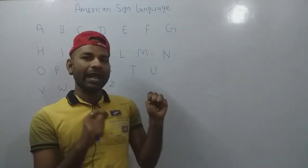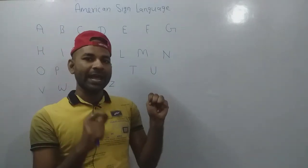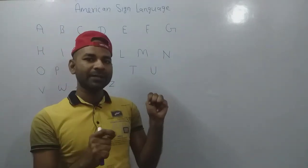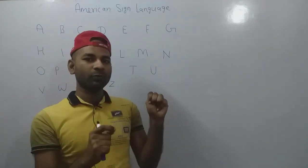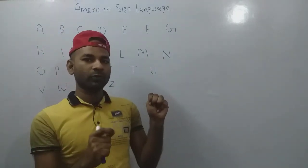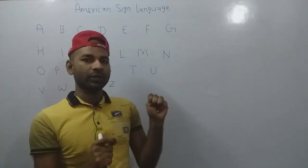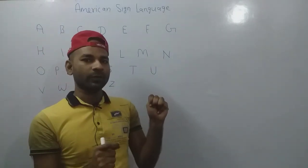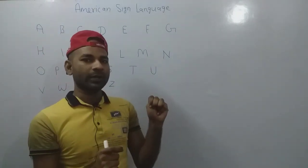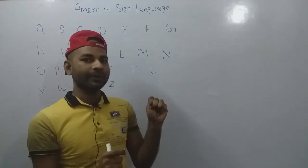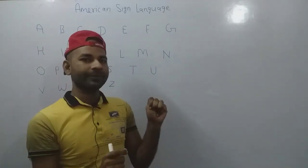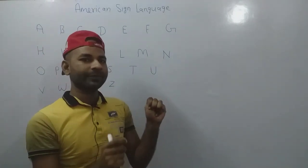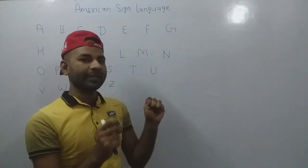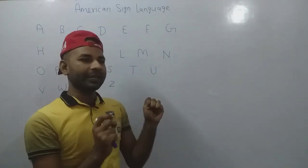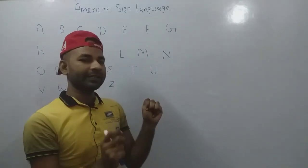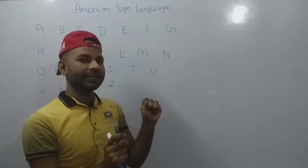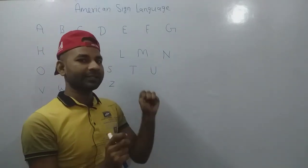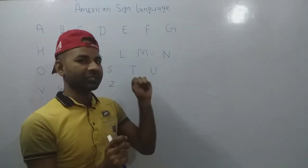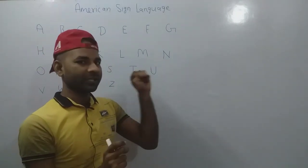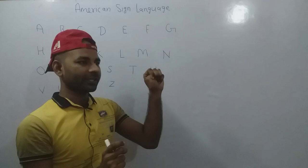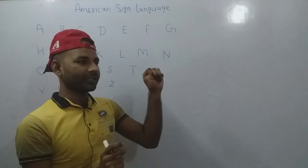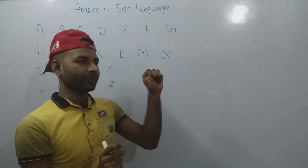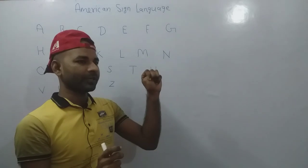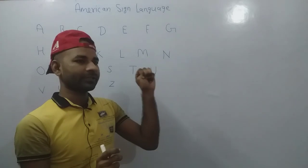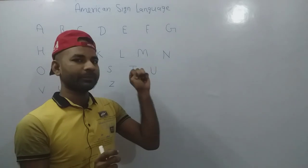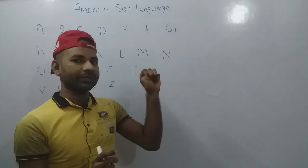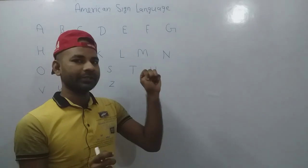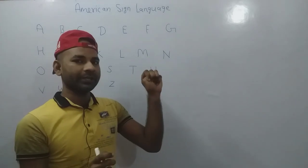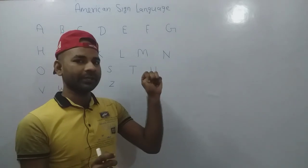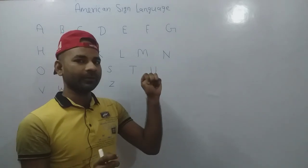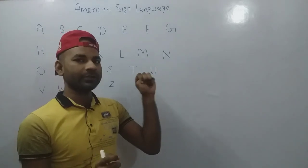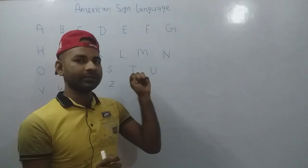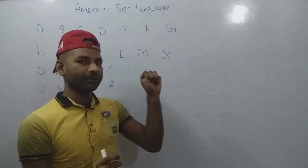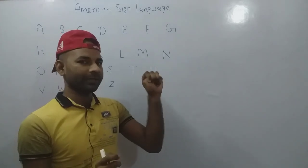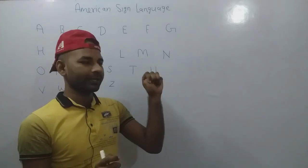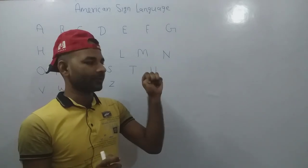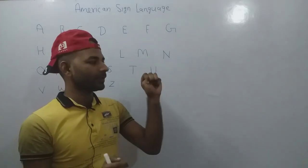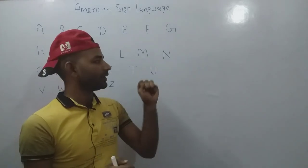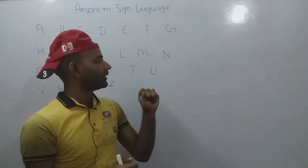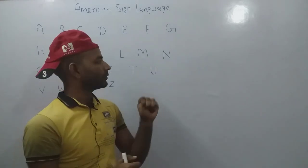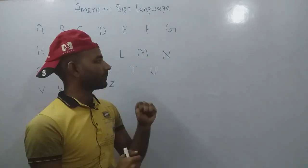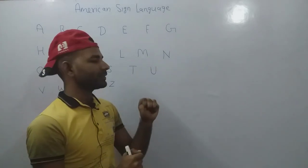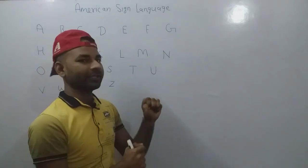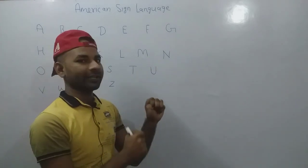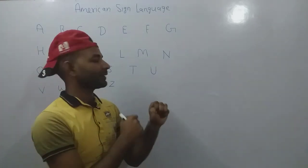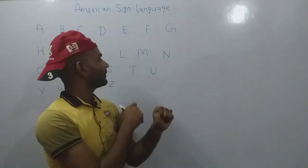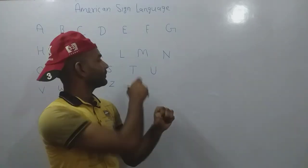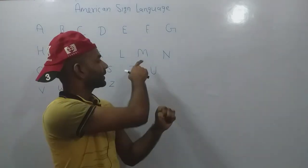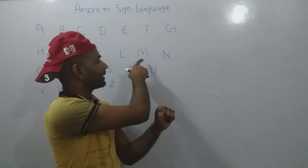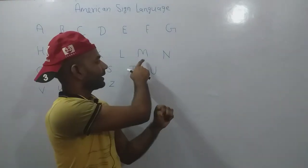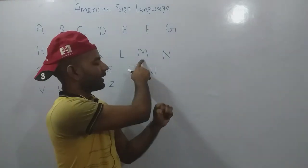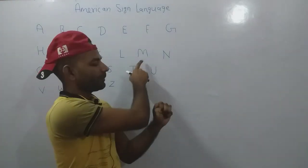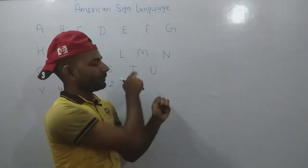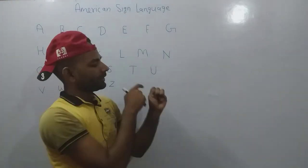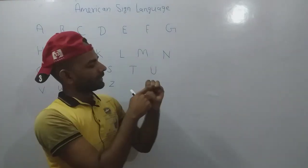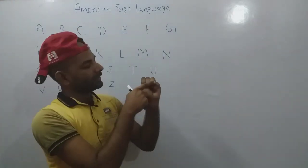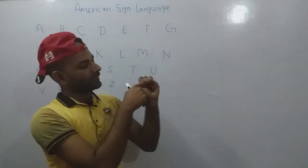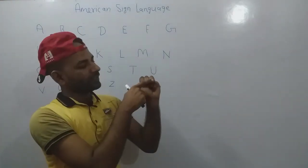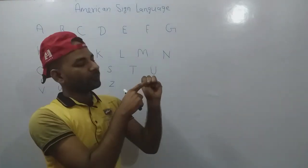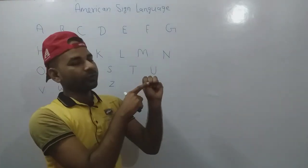N बोलना होगा, N का निशान दिखाना होगा, ऐसे प्रतीक दिखाना होगा, सिंबल दिखाना होगा, तो आप कैसे दिखाएंगे? M में 3 उंगलियां